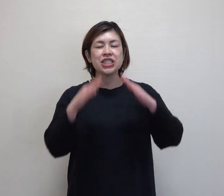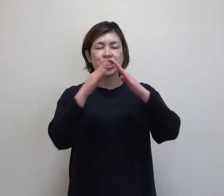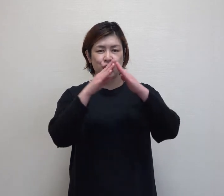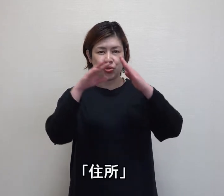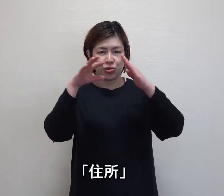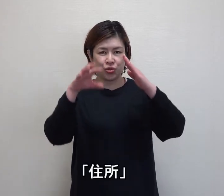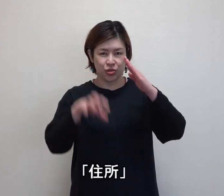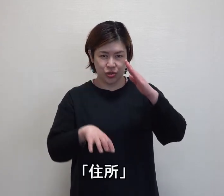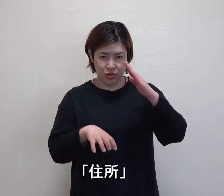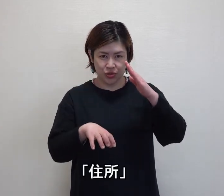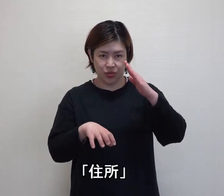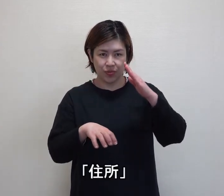住所、